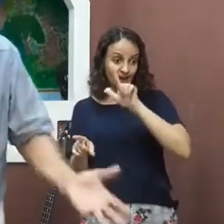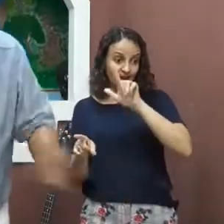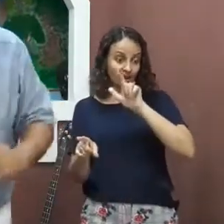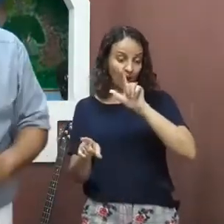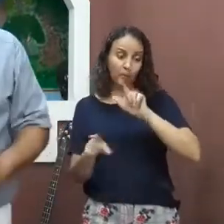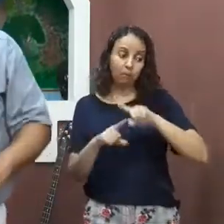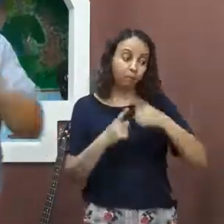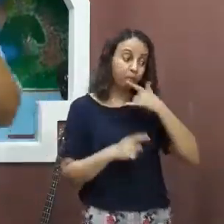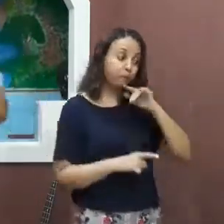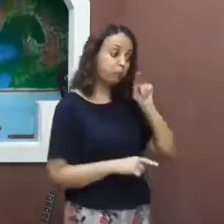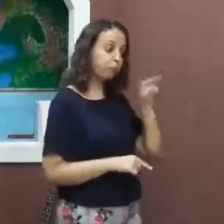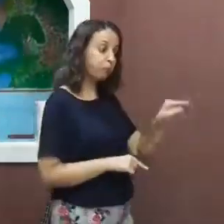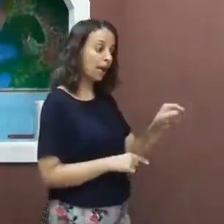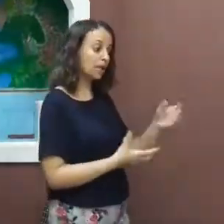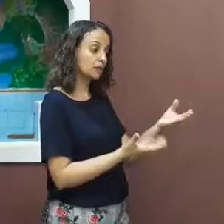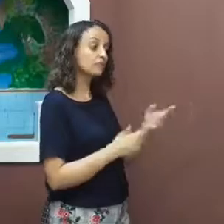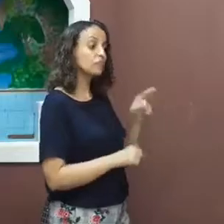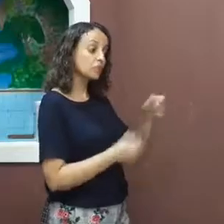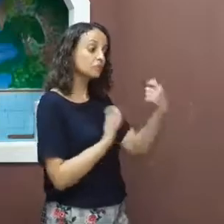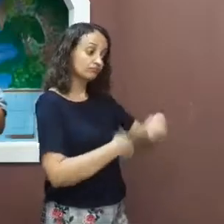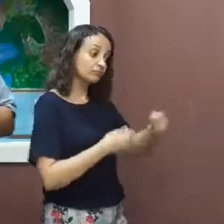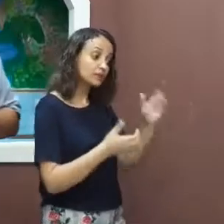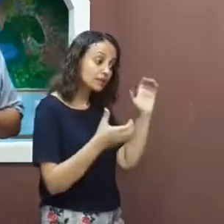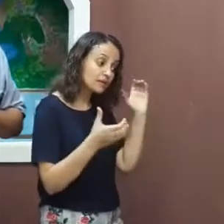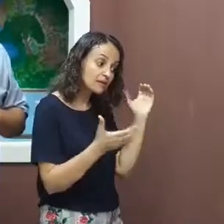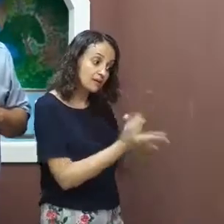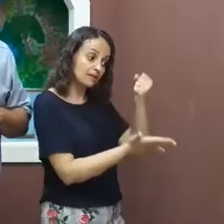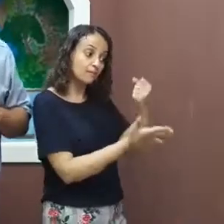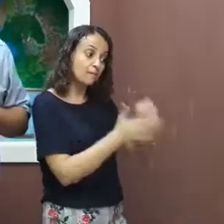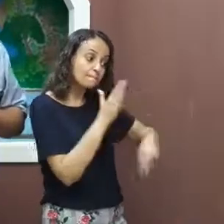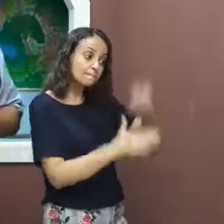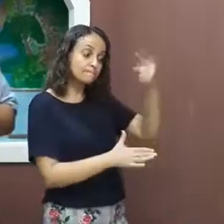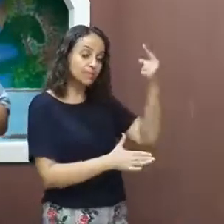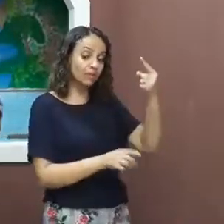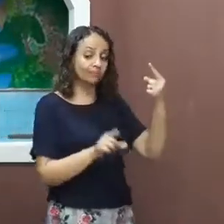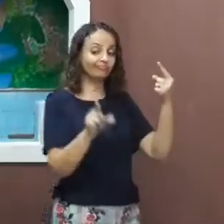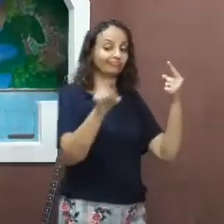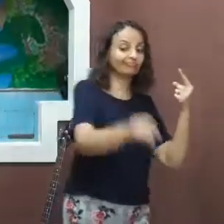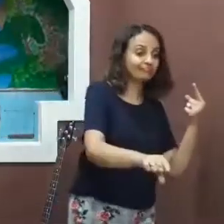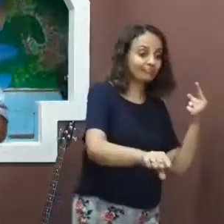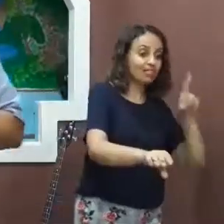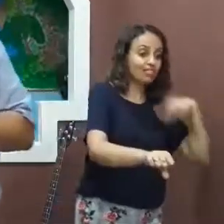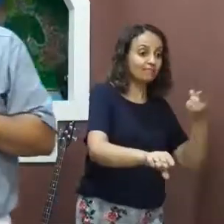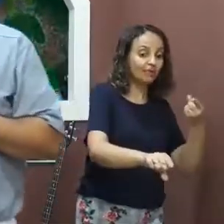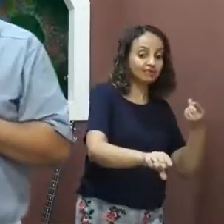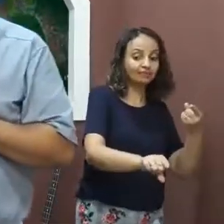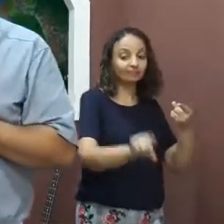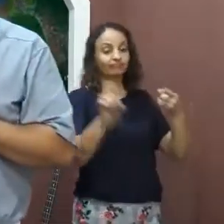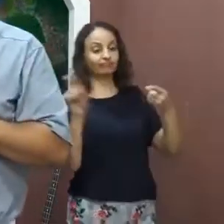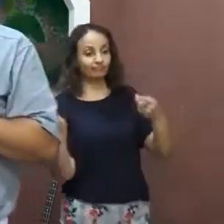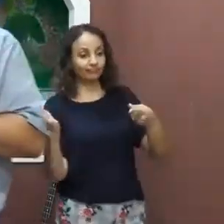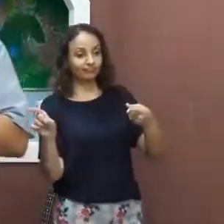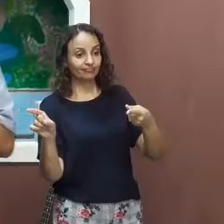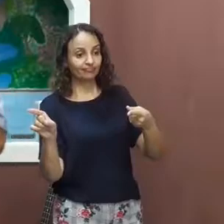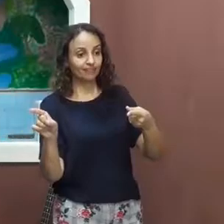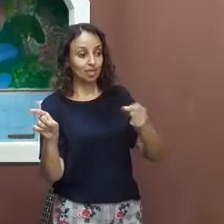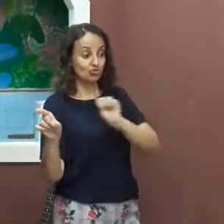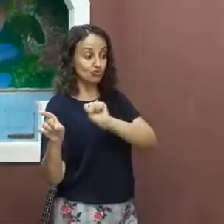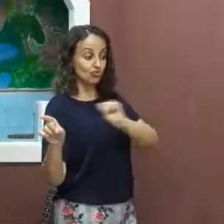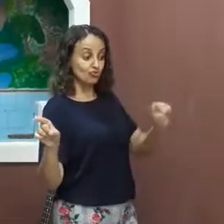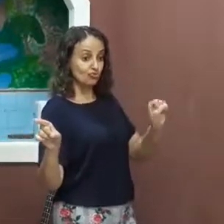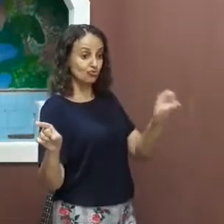ou Leia, e ele casa com essas 2 mulheres. E o seu sogro, Labão, ele